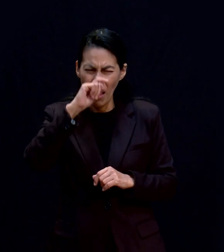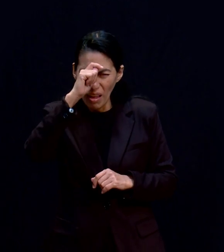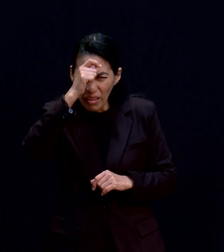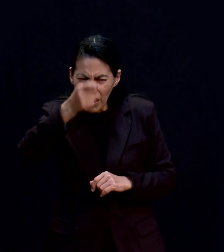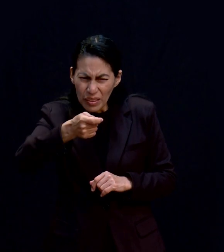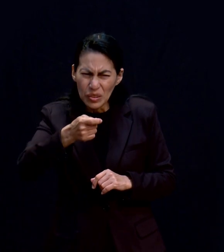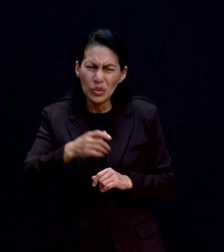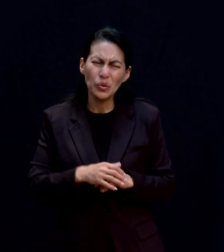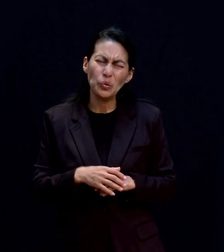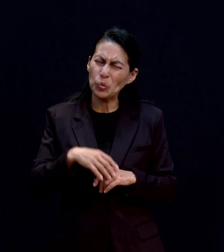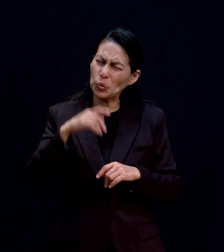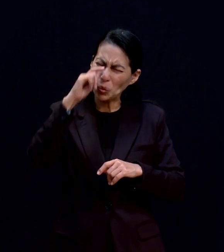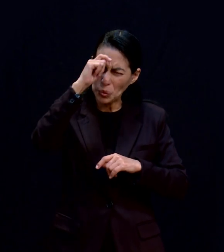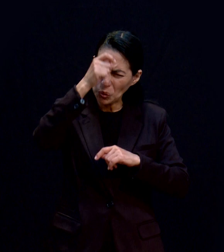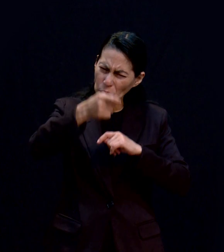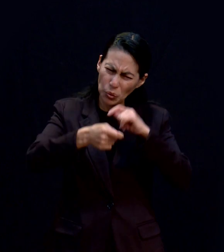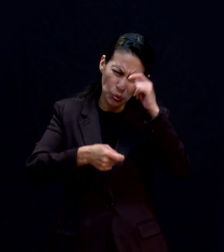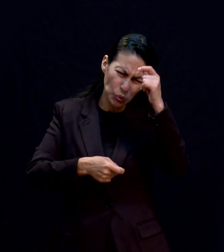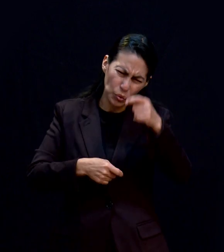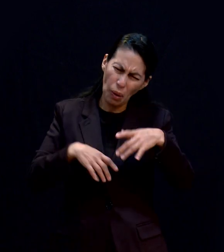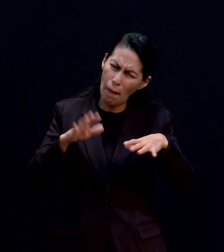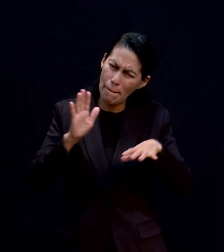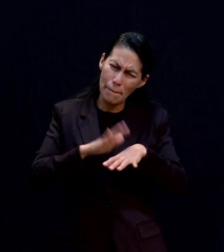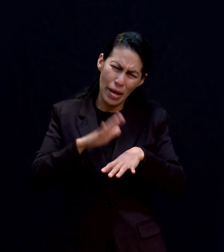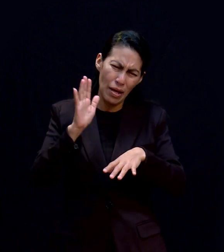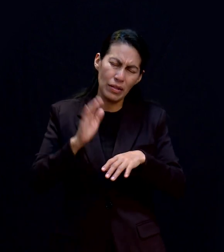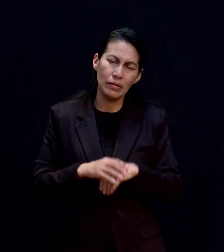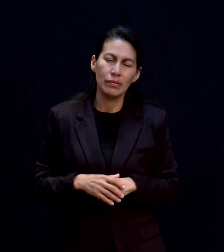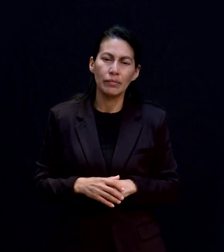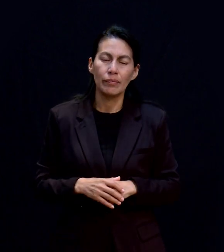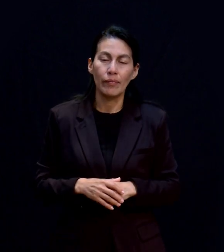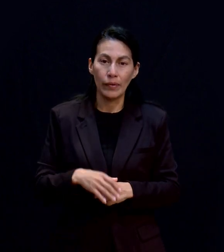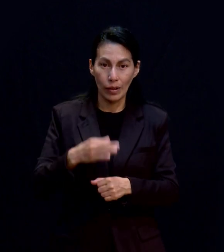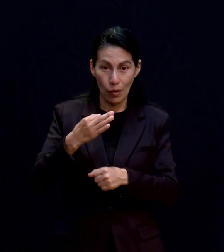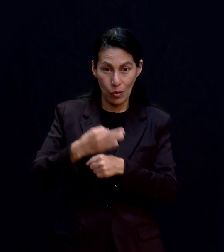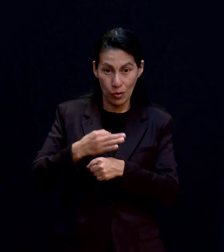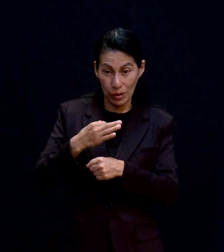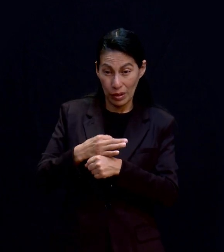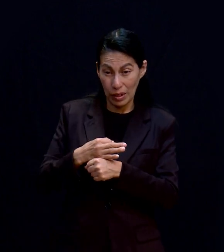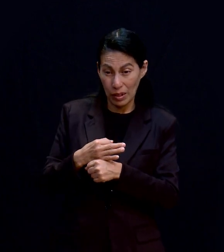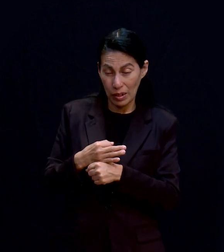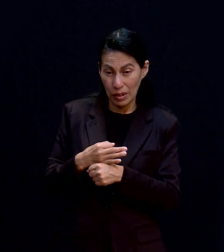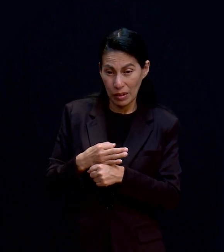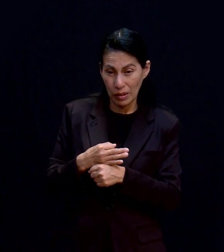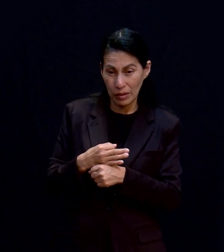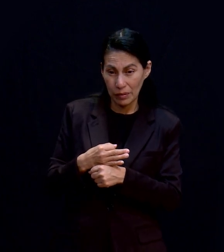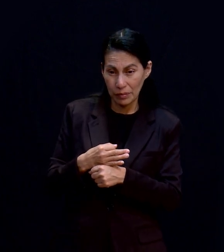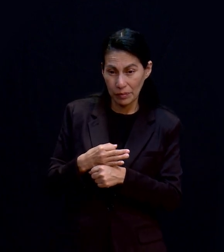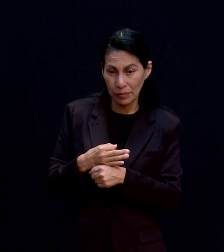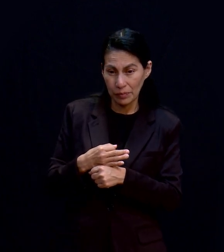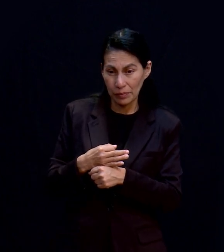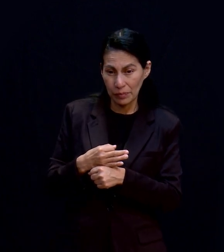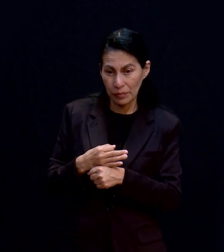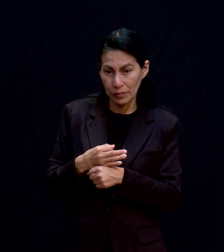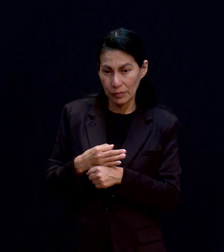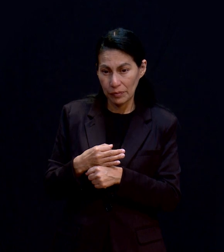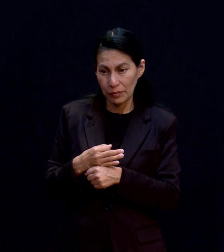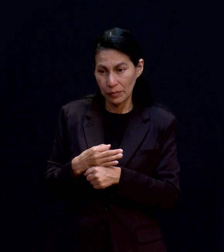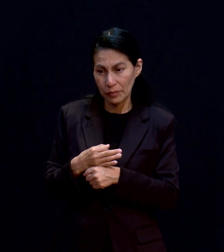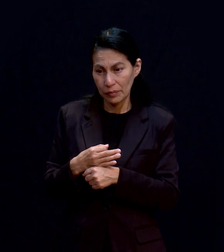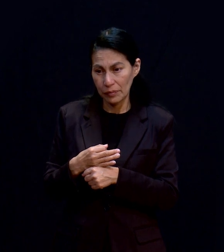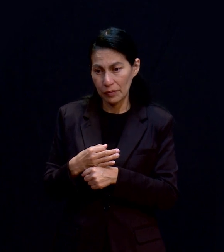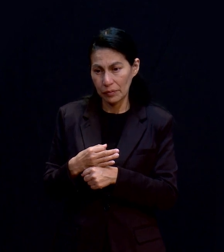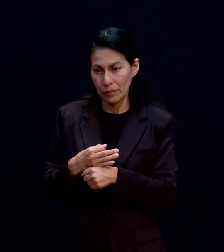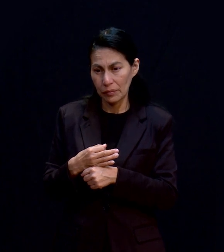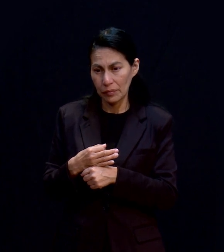una bendición más y por eso digo son lluvias de bendiciones es que justo en este momento en el que yo empiezo a